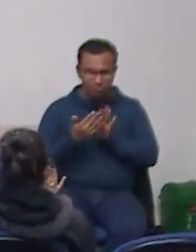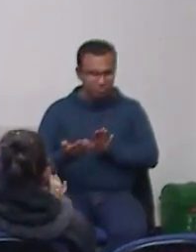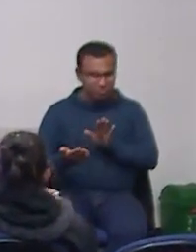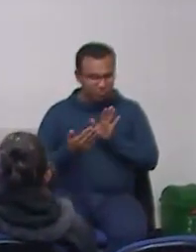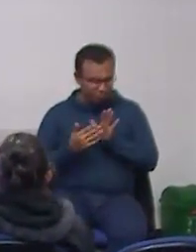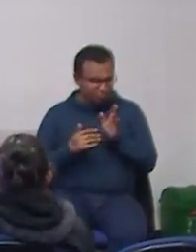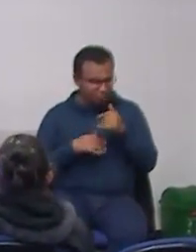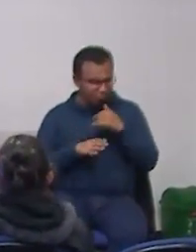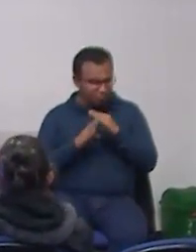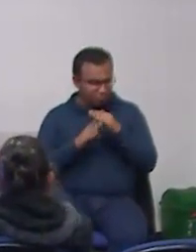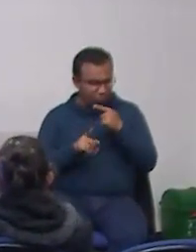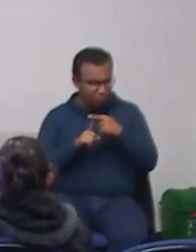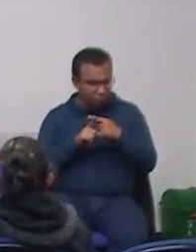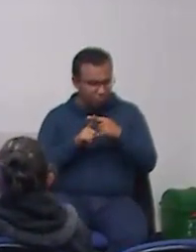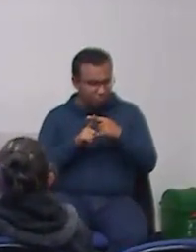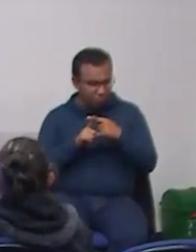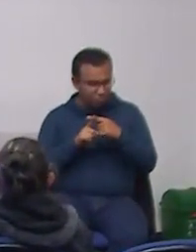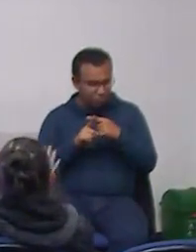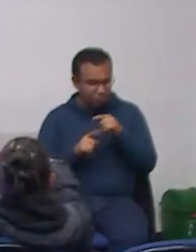la